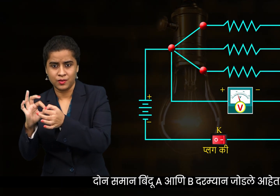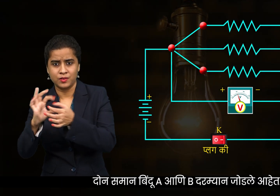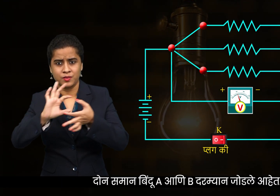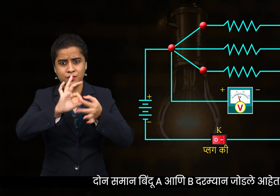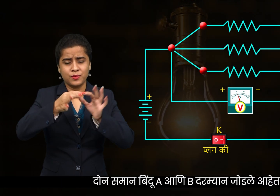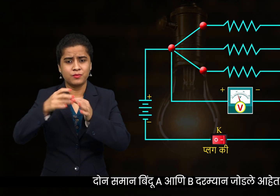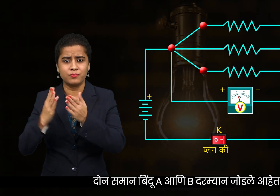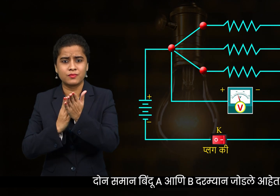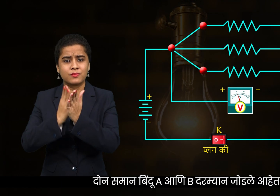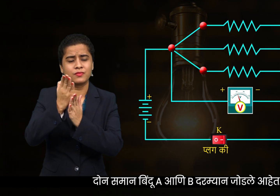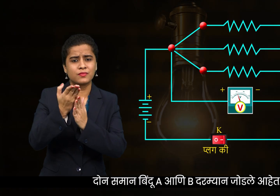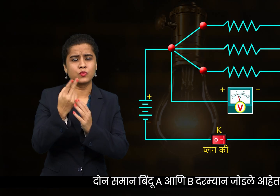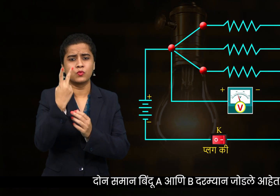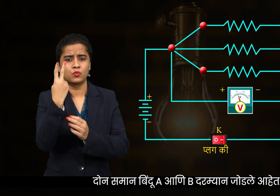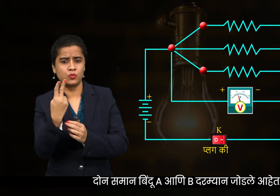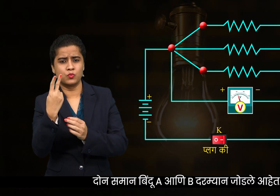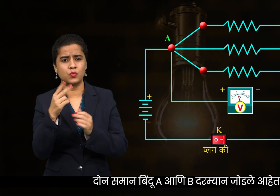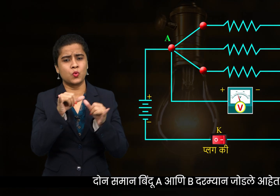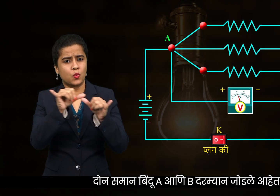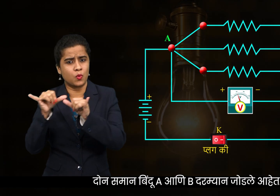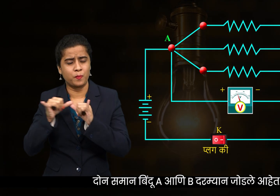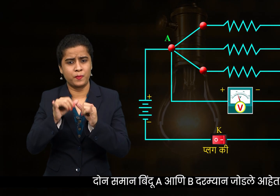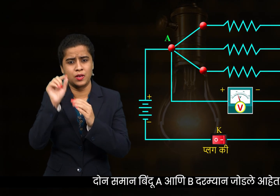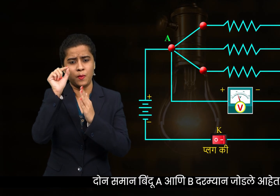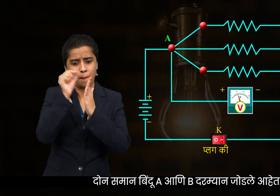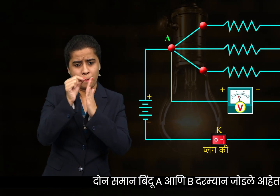दोन समान बिंदू A आणि B दरम्यान जोडले आहेत.